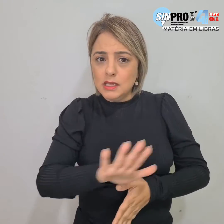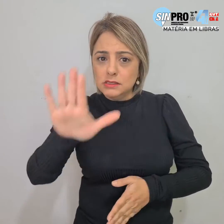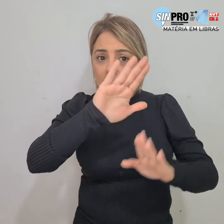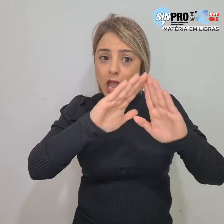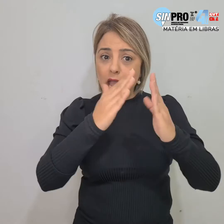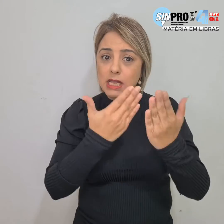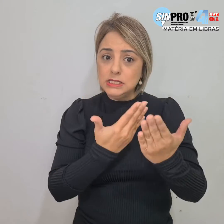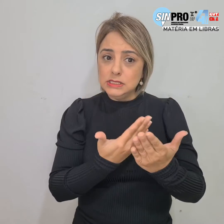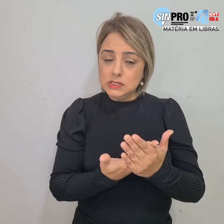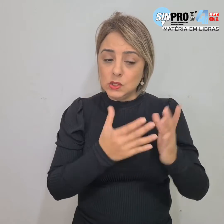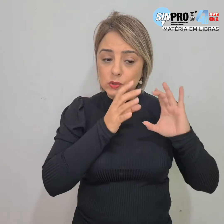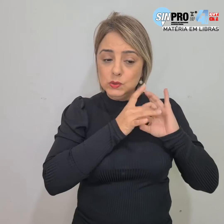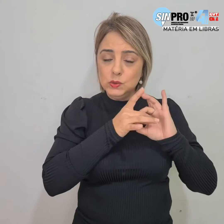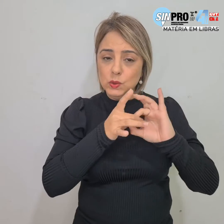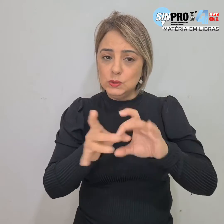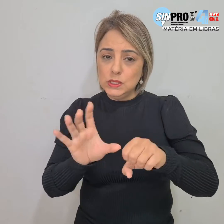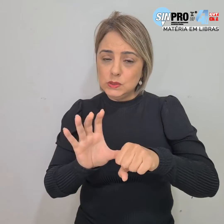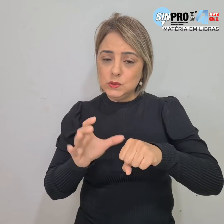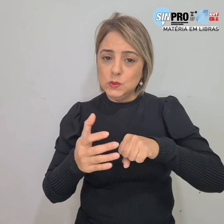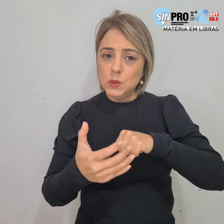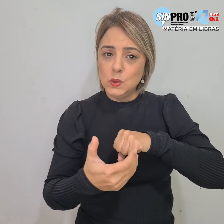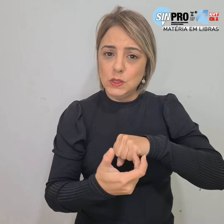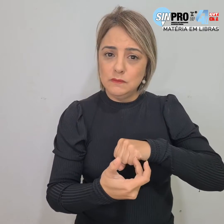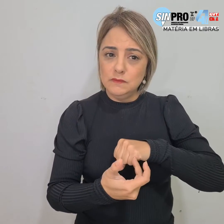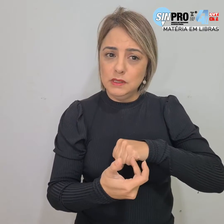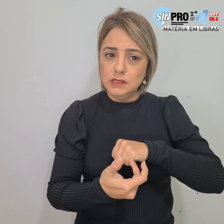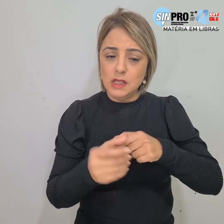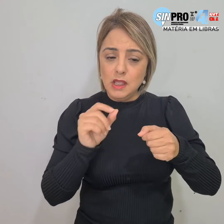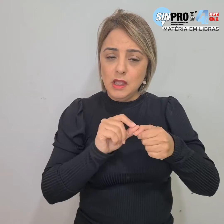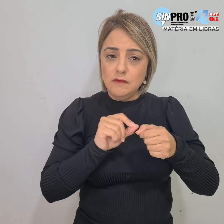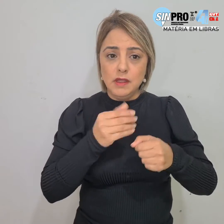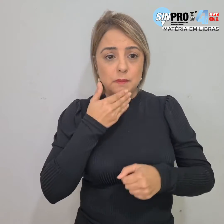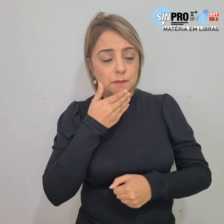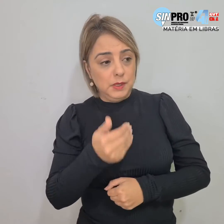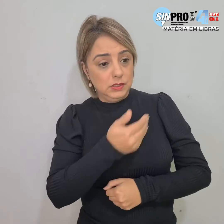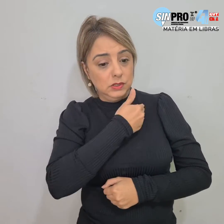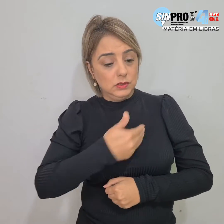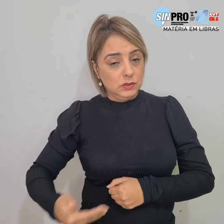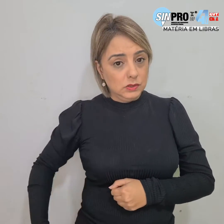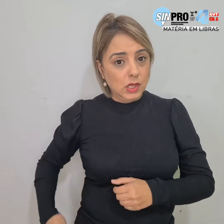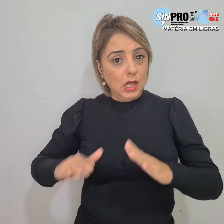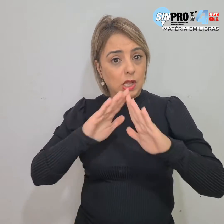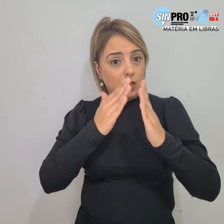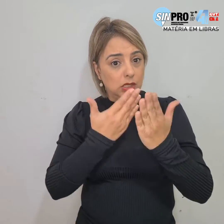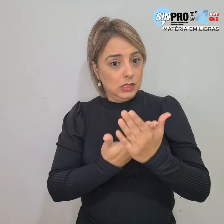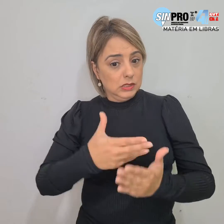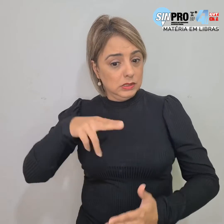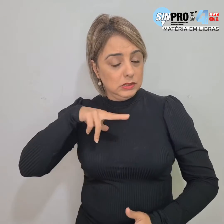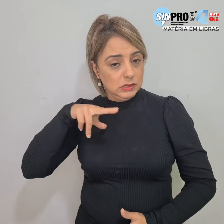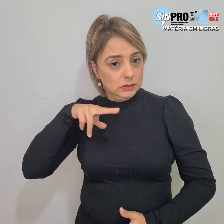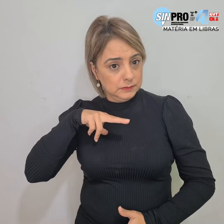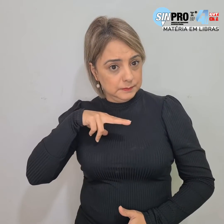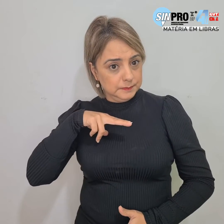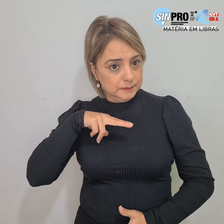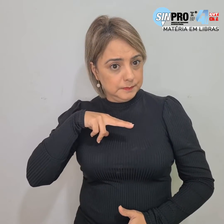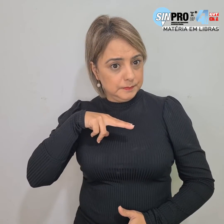do Coronavírus, feita a pedido da União pelas escolas particulares de pequeno e médio porte e divulgada este